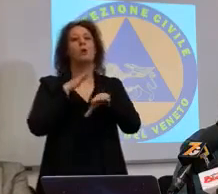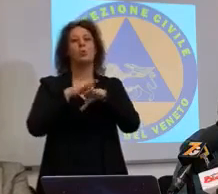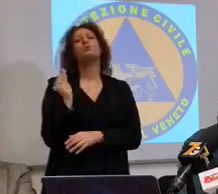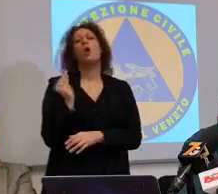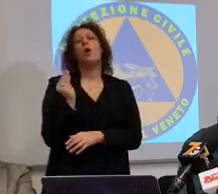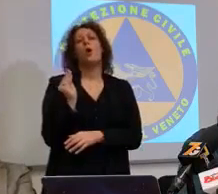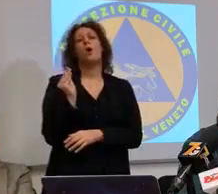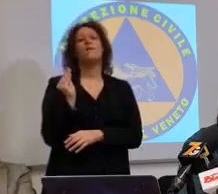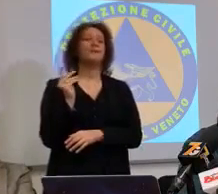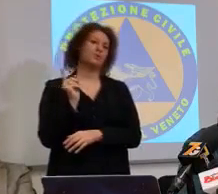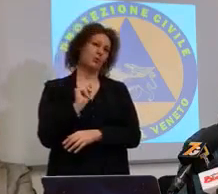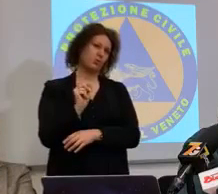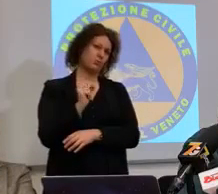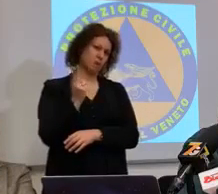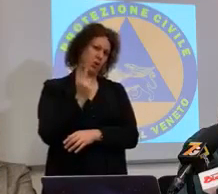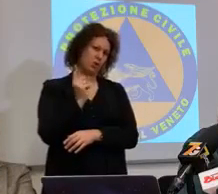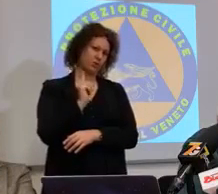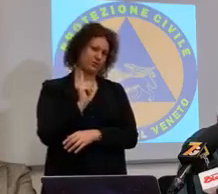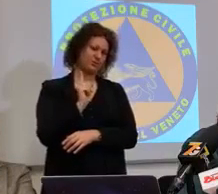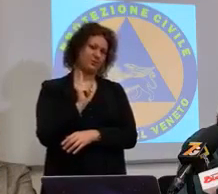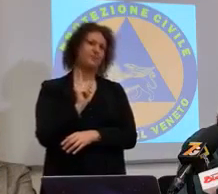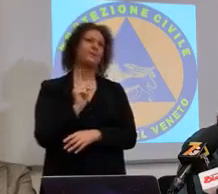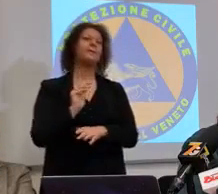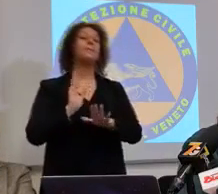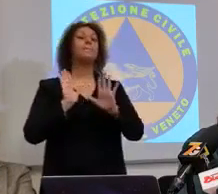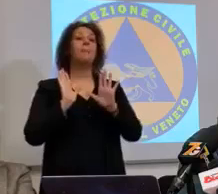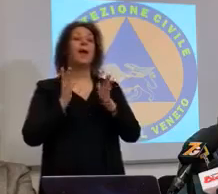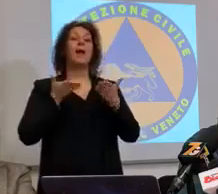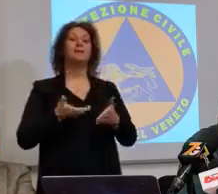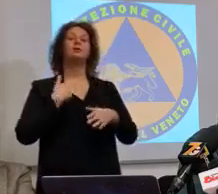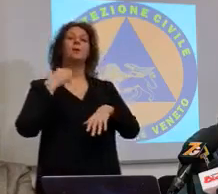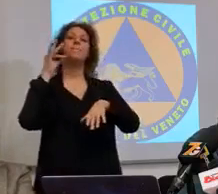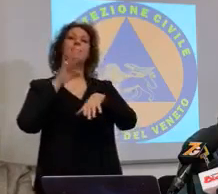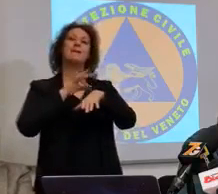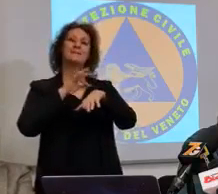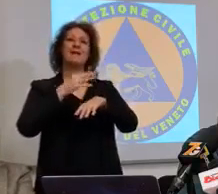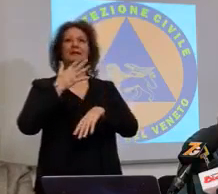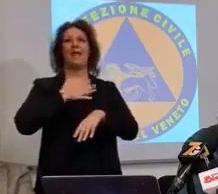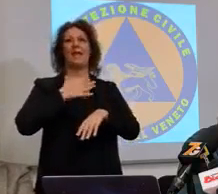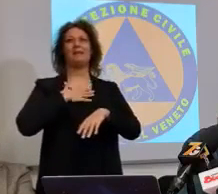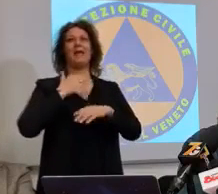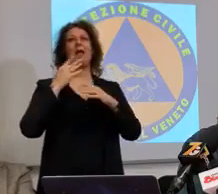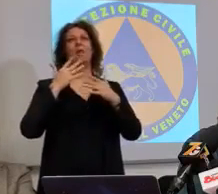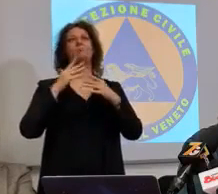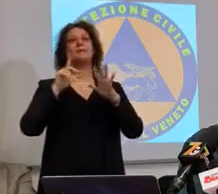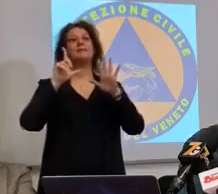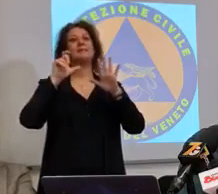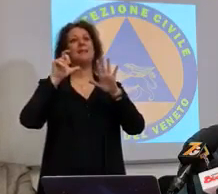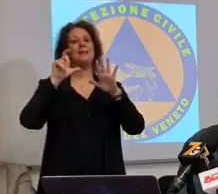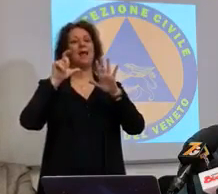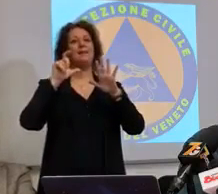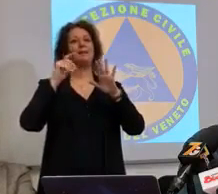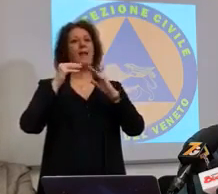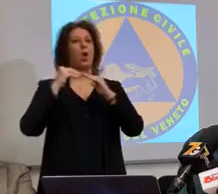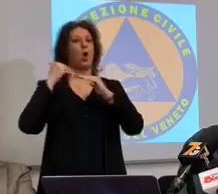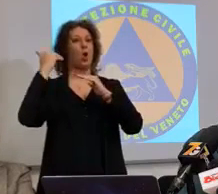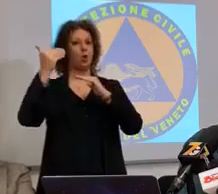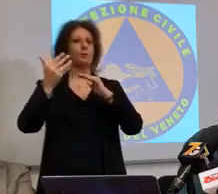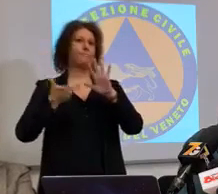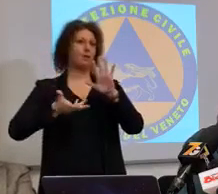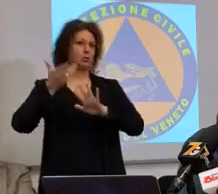conosciamo oggi metà dei pazienti ha più di 70 anni l'altra metà ha meno di